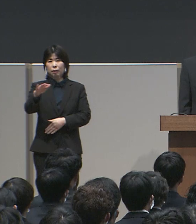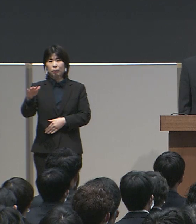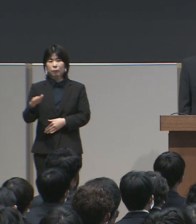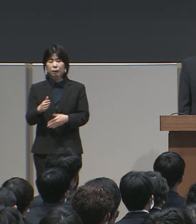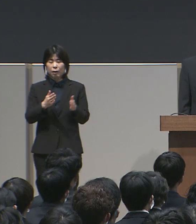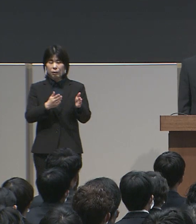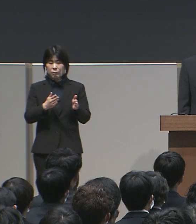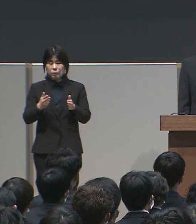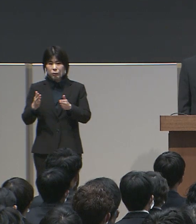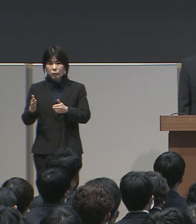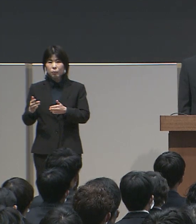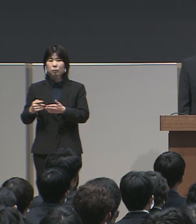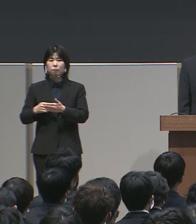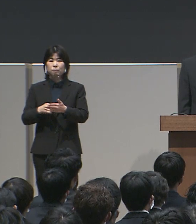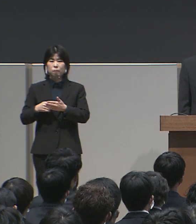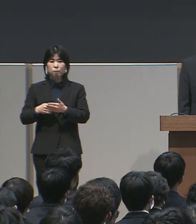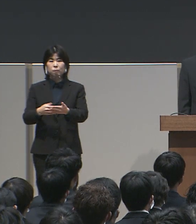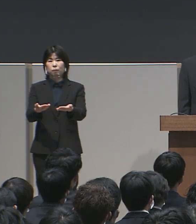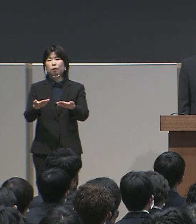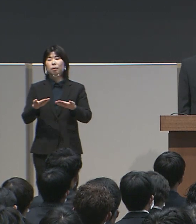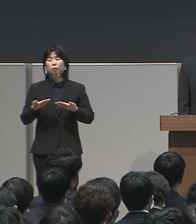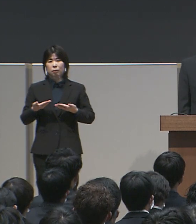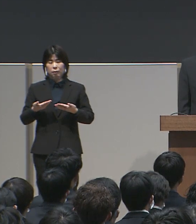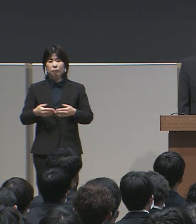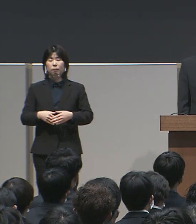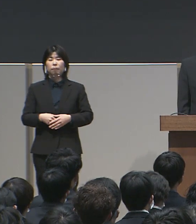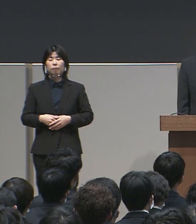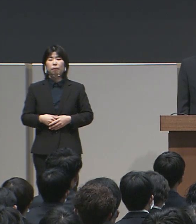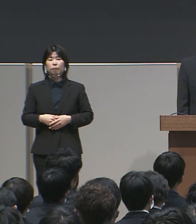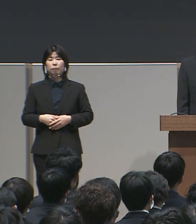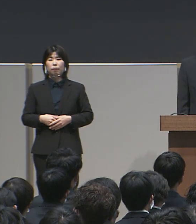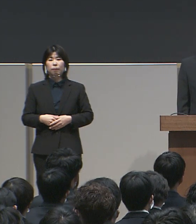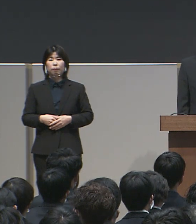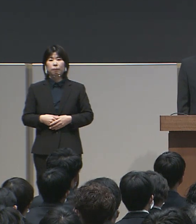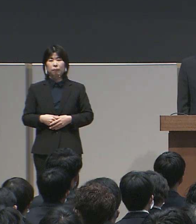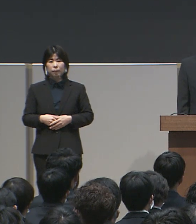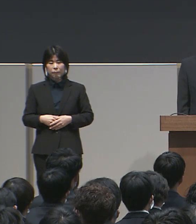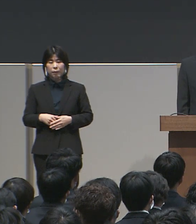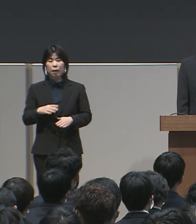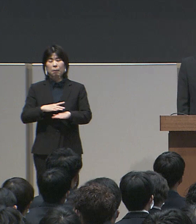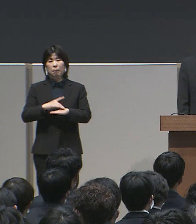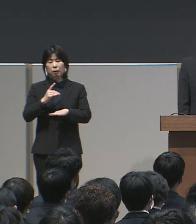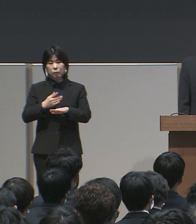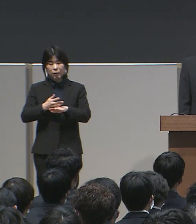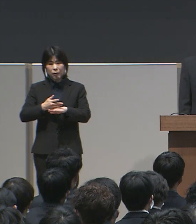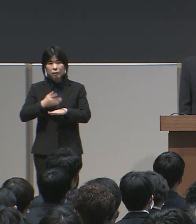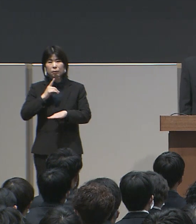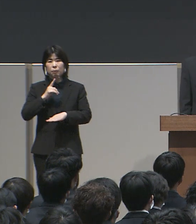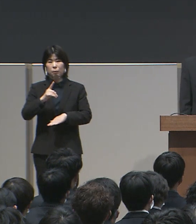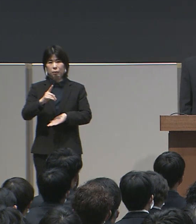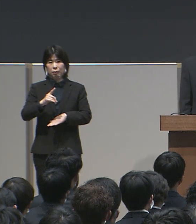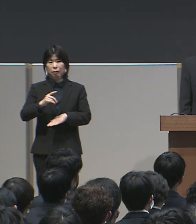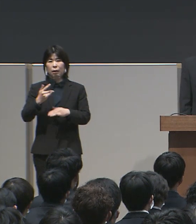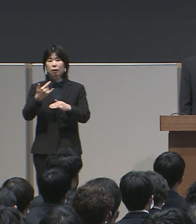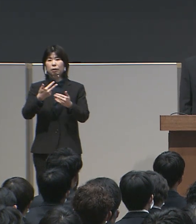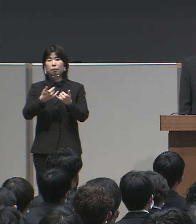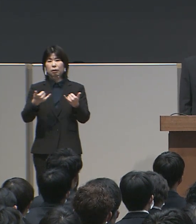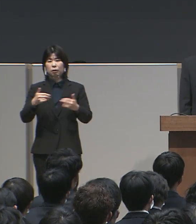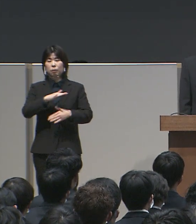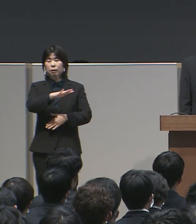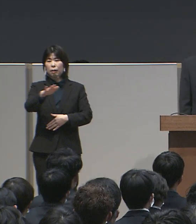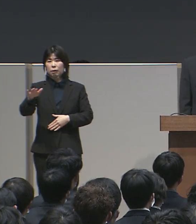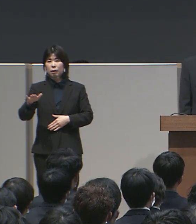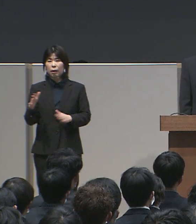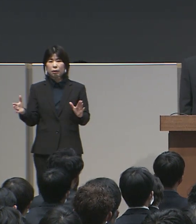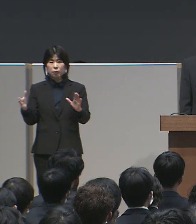準備に携わってこられましたまずこのことに感謝し市民の皆さんが一体となって